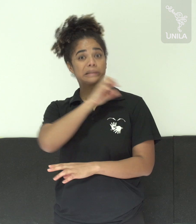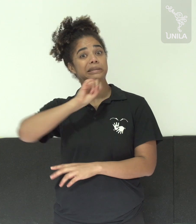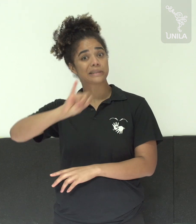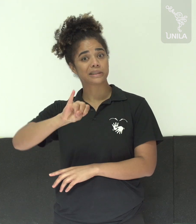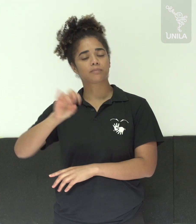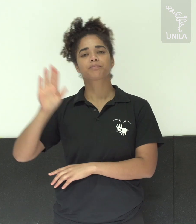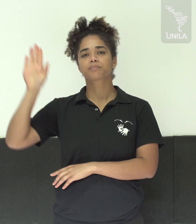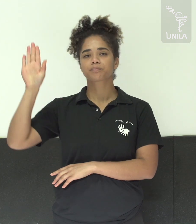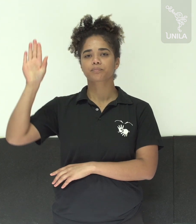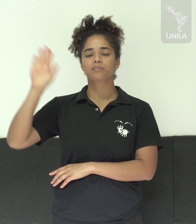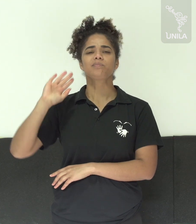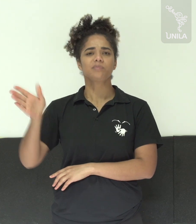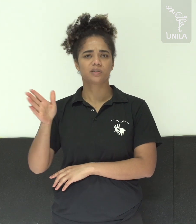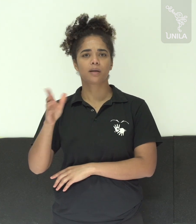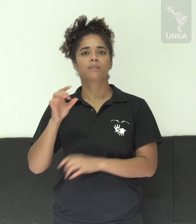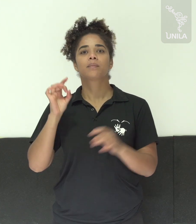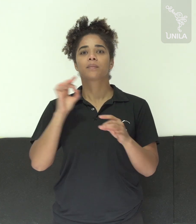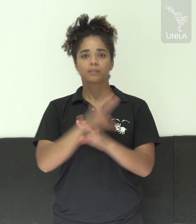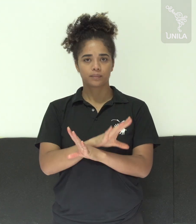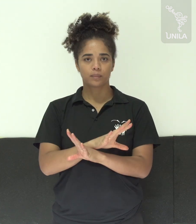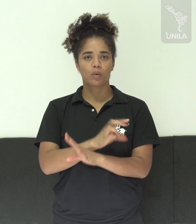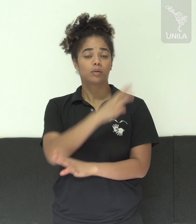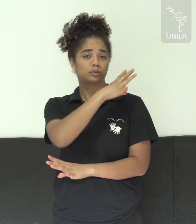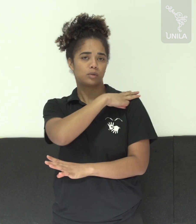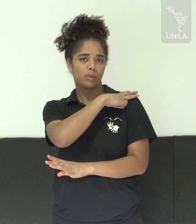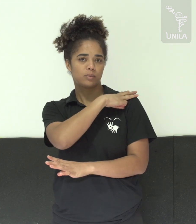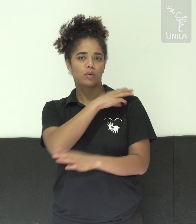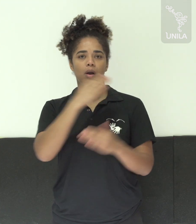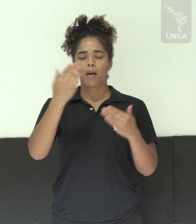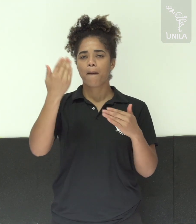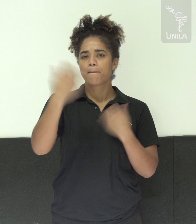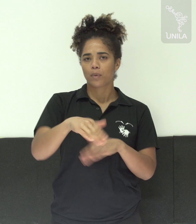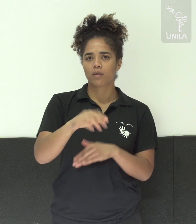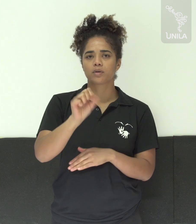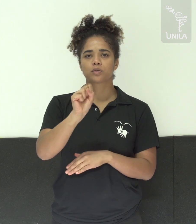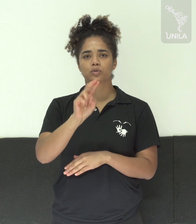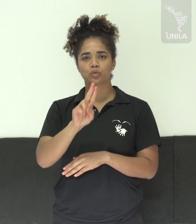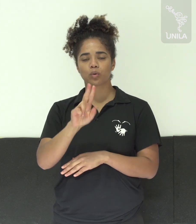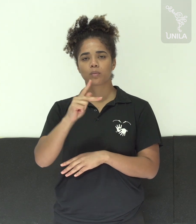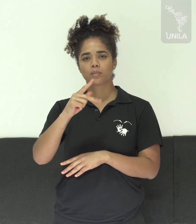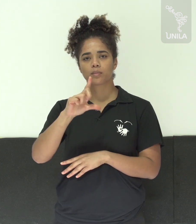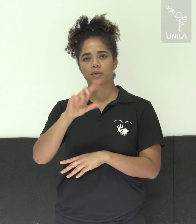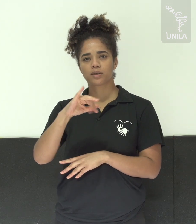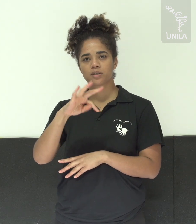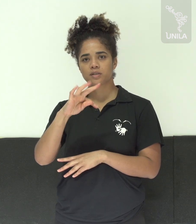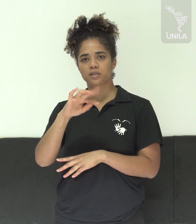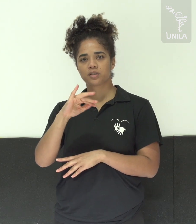por exame supletivo, Exame Nacional do Ensino Médio, Enem,